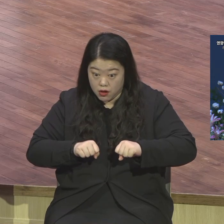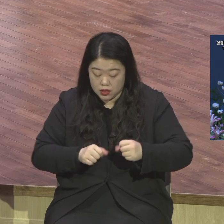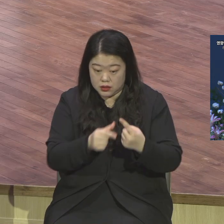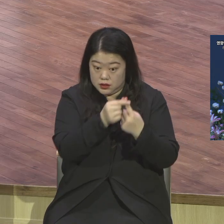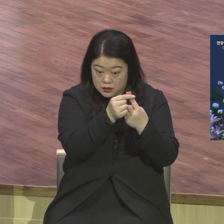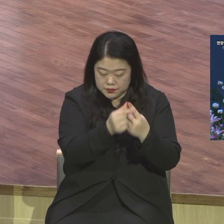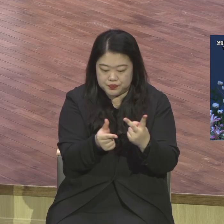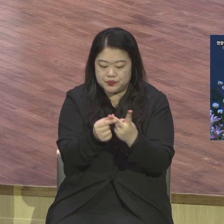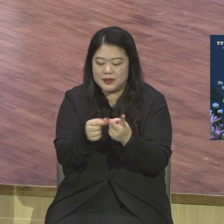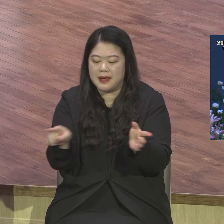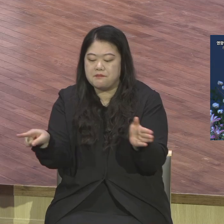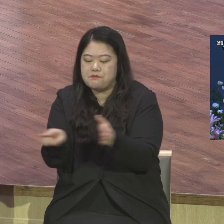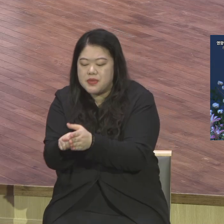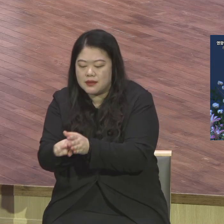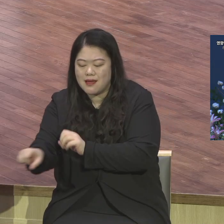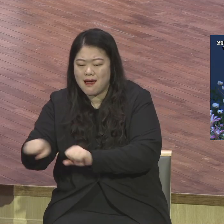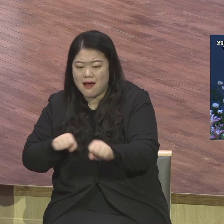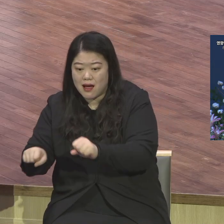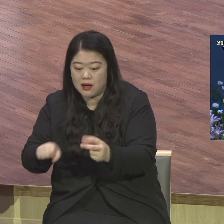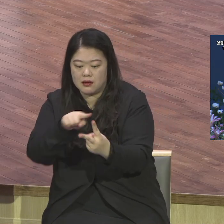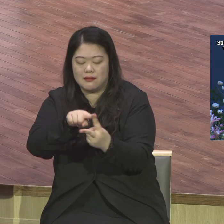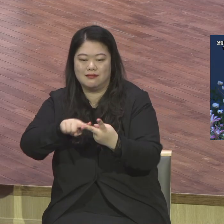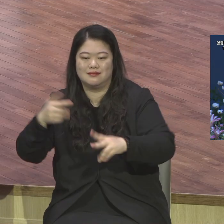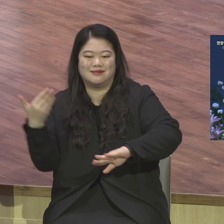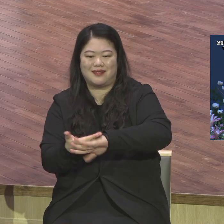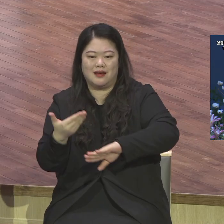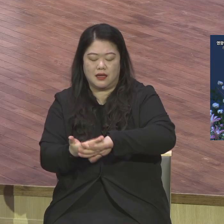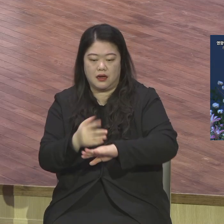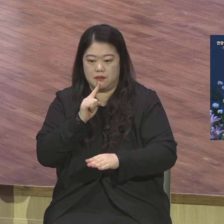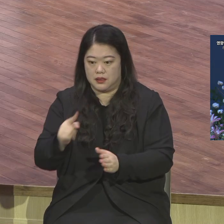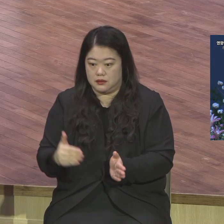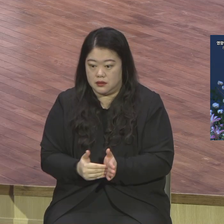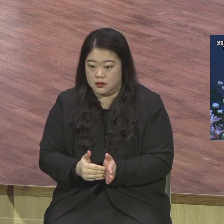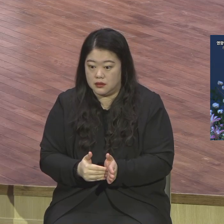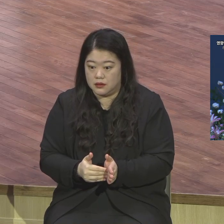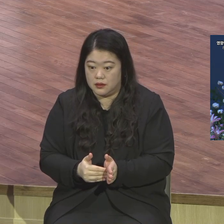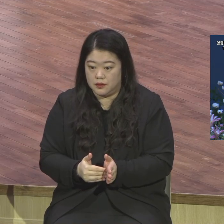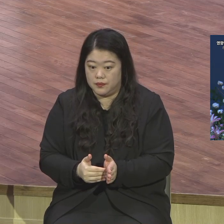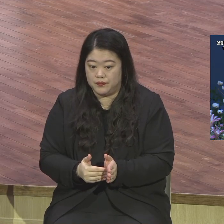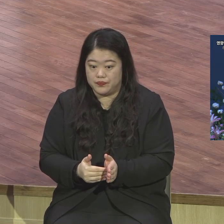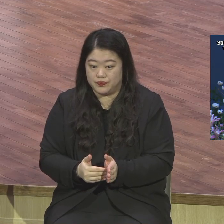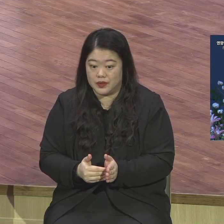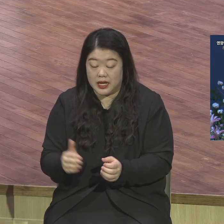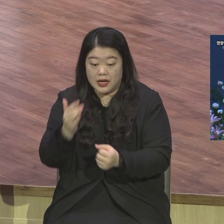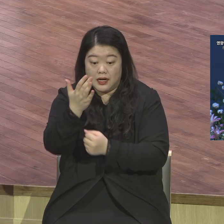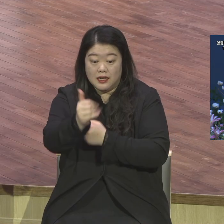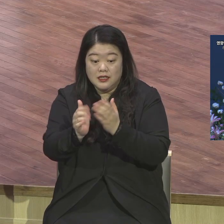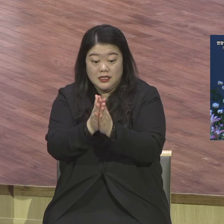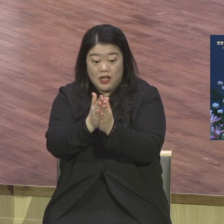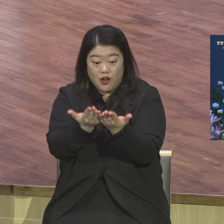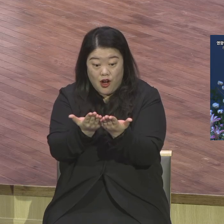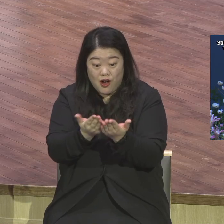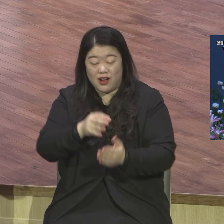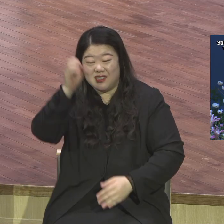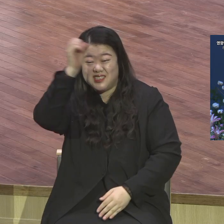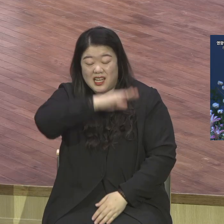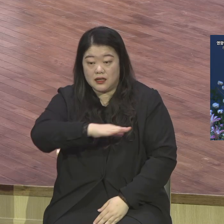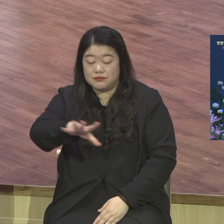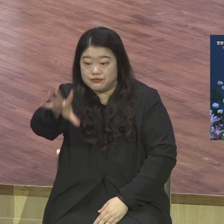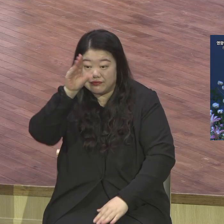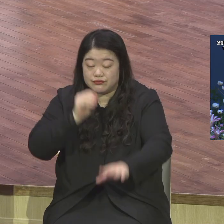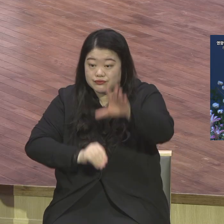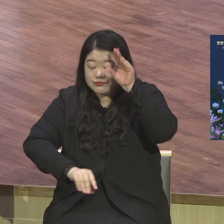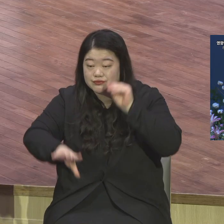것. 야고보서는 이 진리를 단순히 지식적으로 받아들이는 것에 멈추면 안 된다.